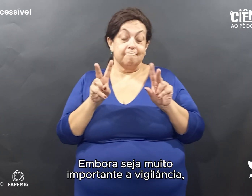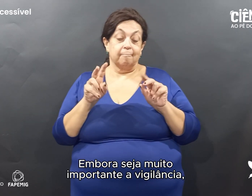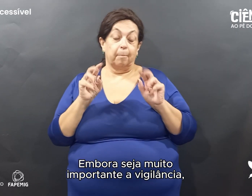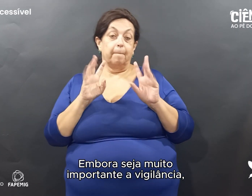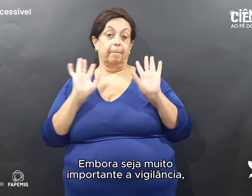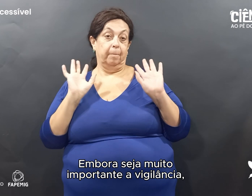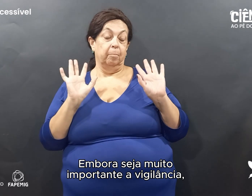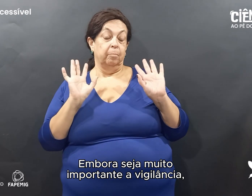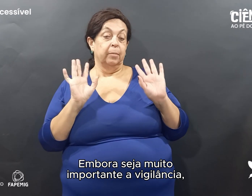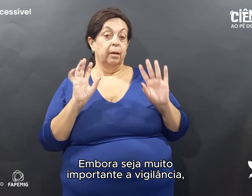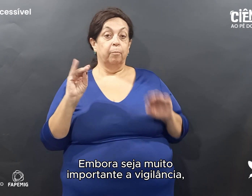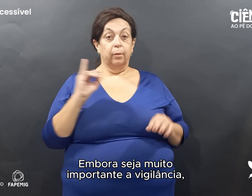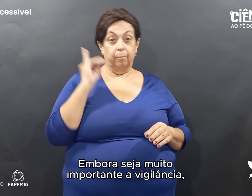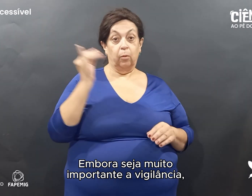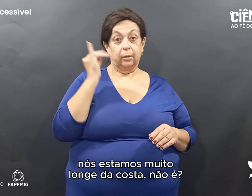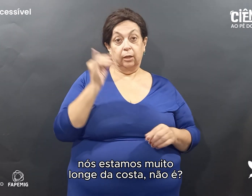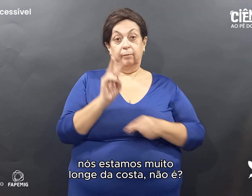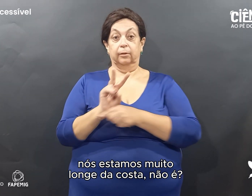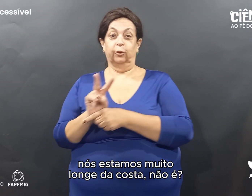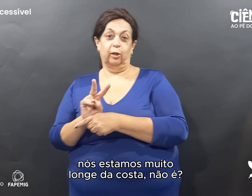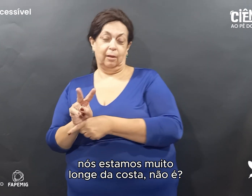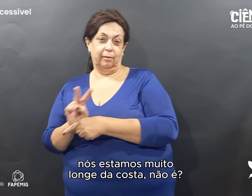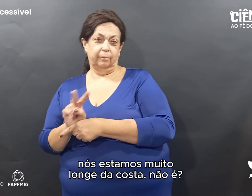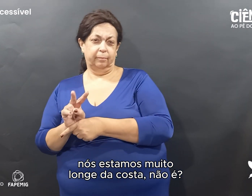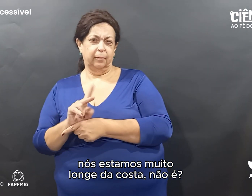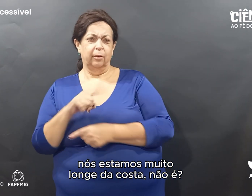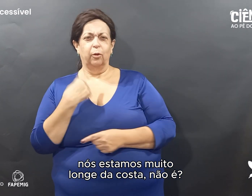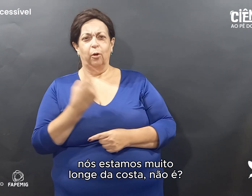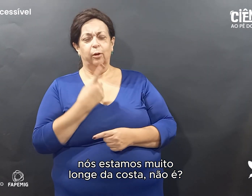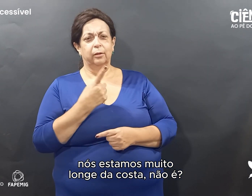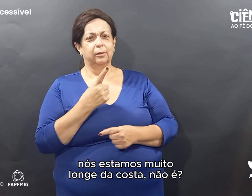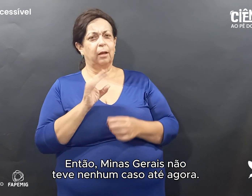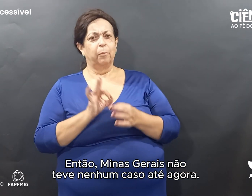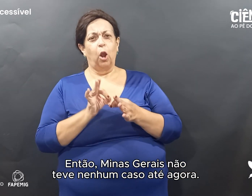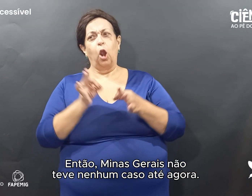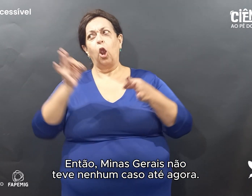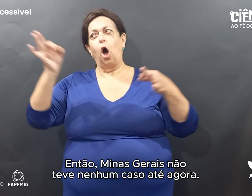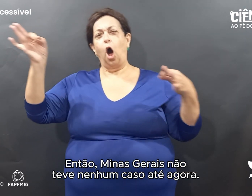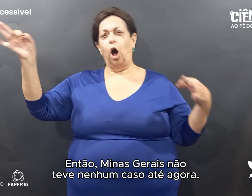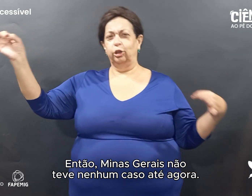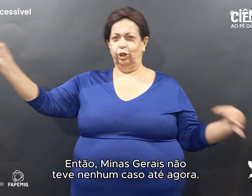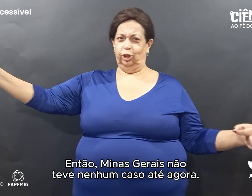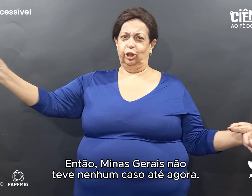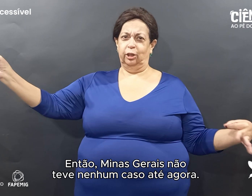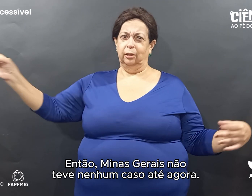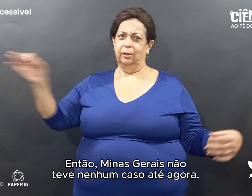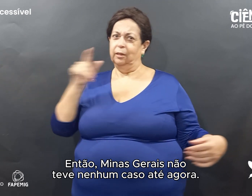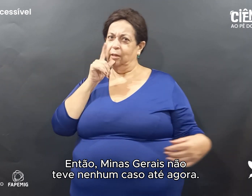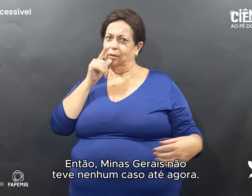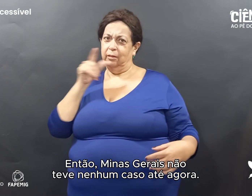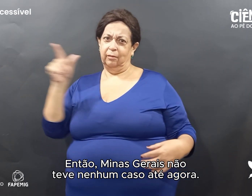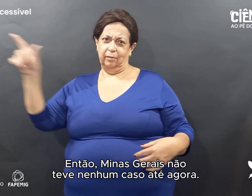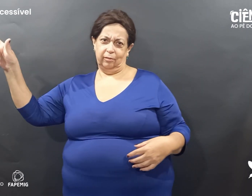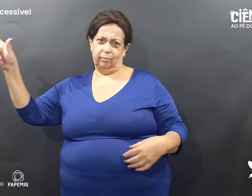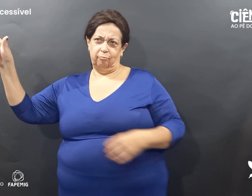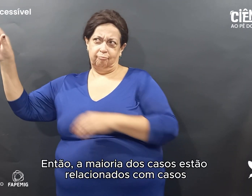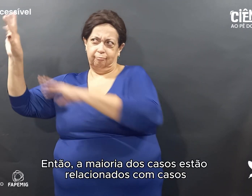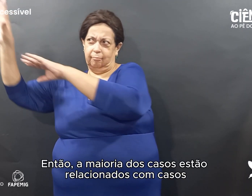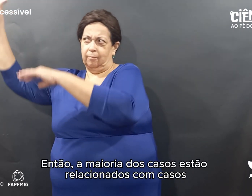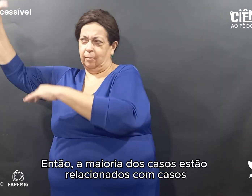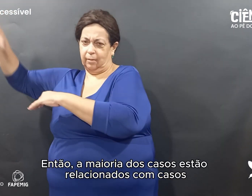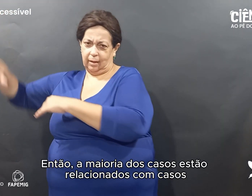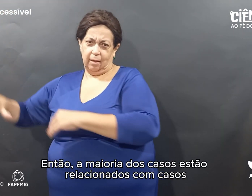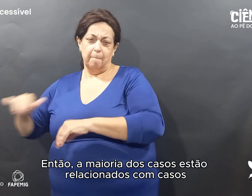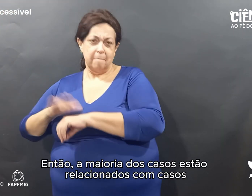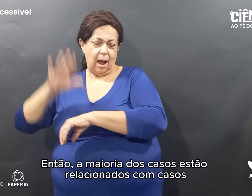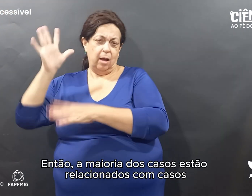embora seja muito importante a vigilância, nós estamos muito longe da costa, né? Então, Minas Gerais não teve nenhum caso até agora. Então, a